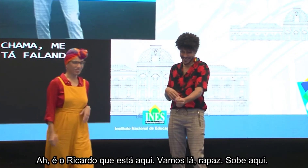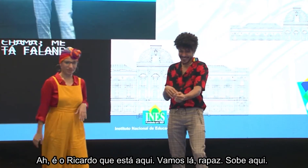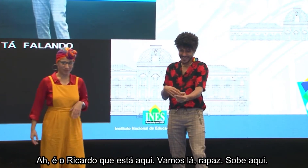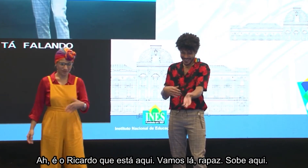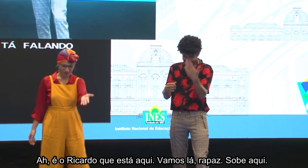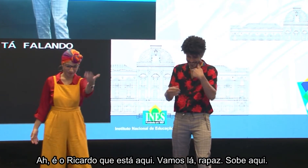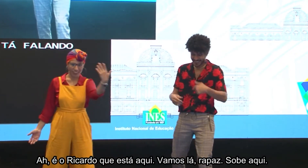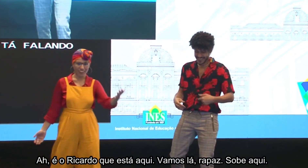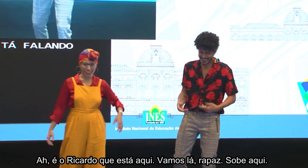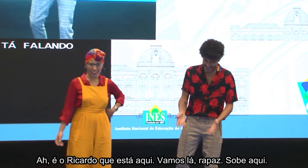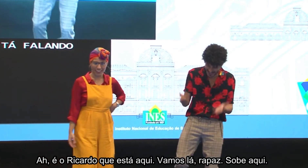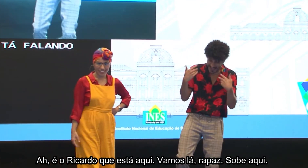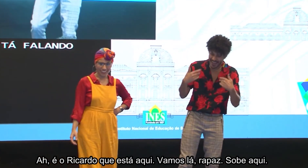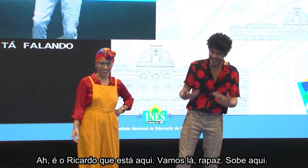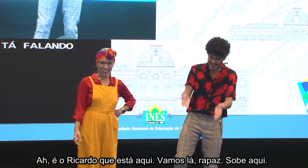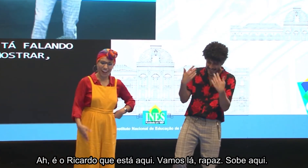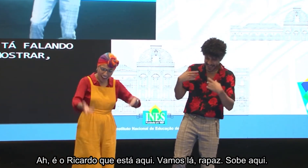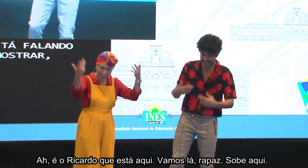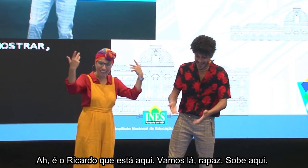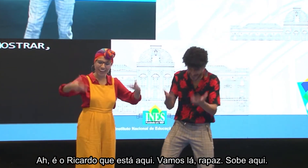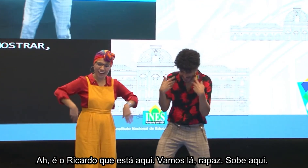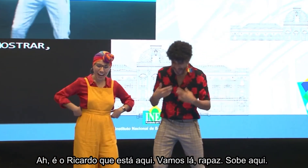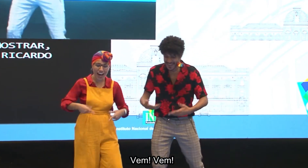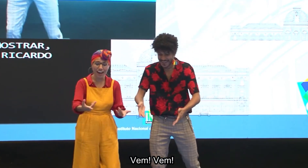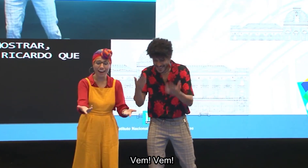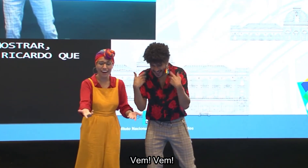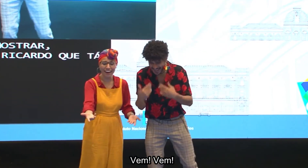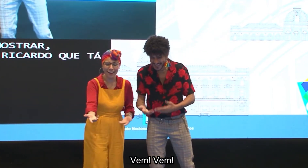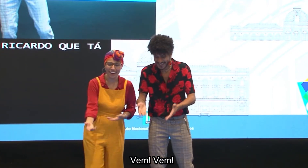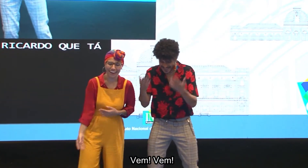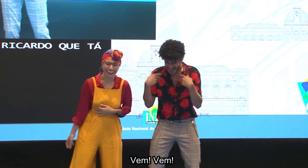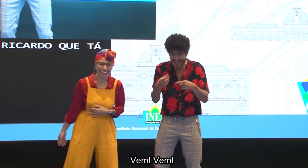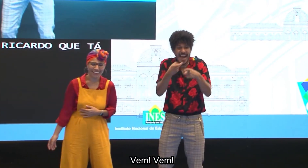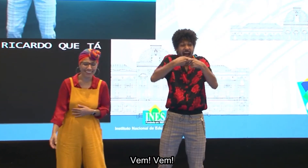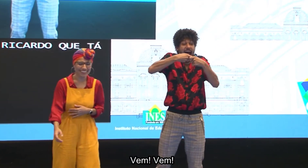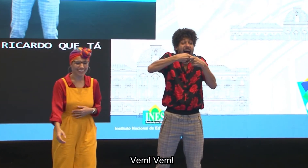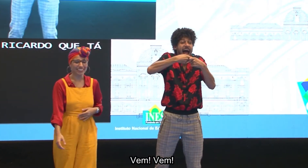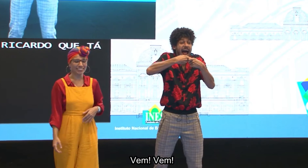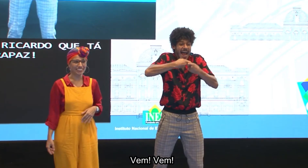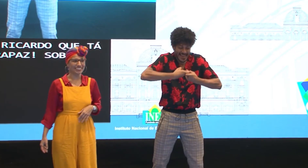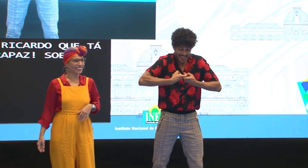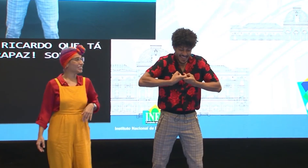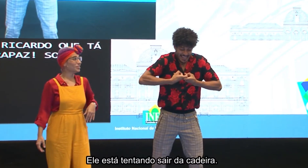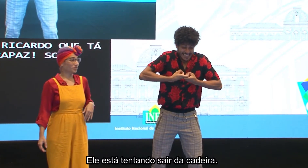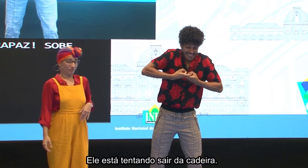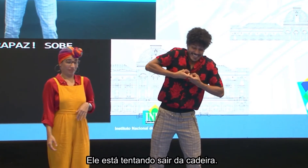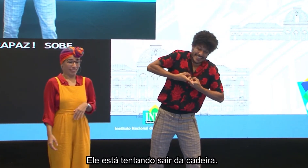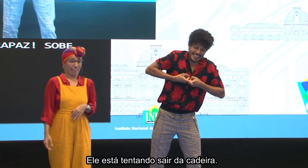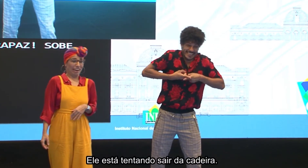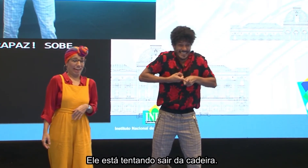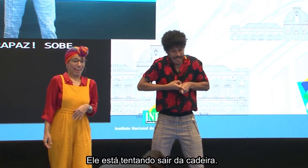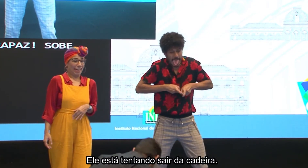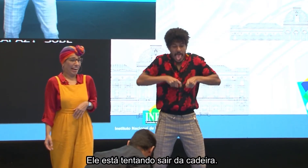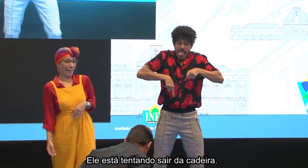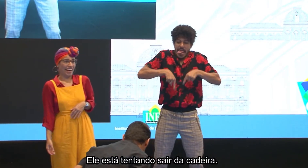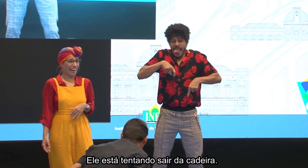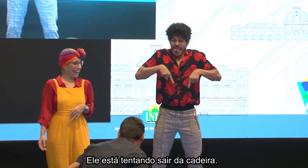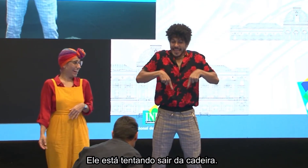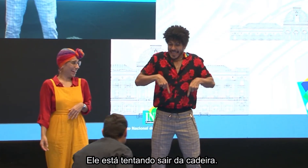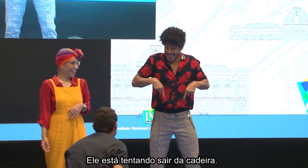aqui. Vamos lá, rapaz. Sobe aqui. Vem, vem! Vem! Ele tá tentando sair